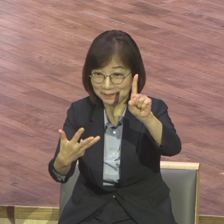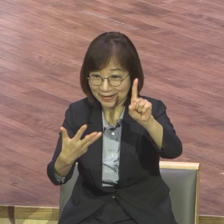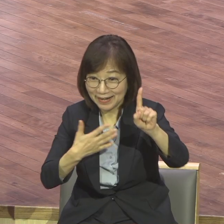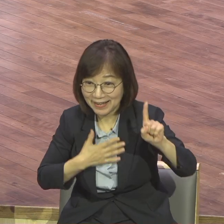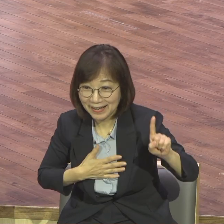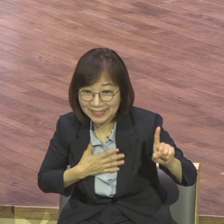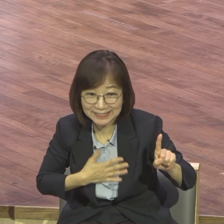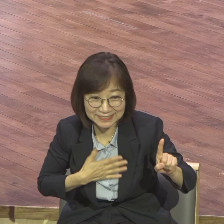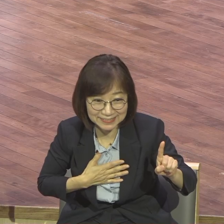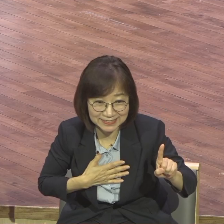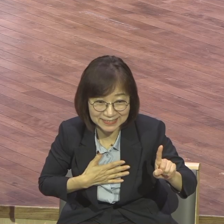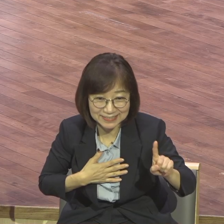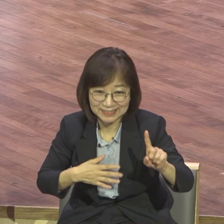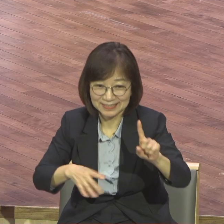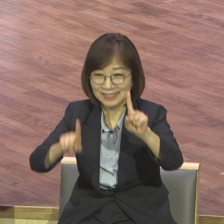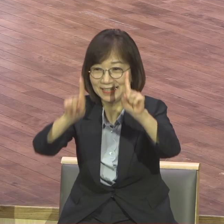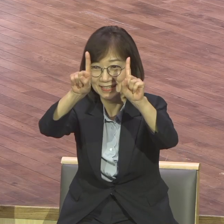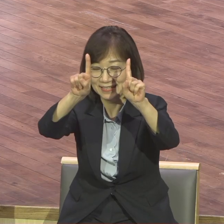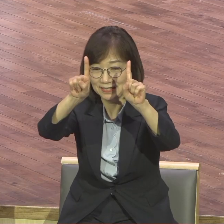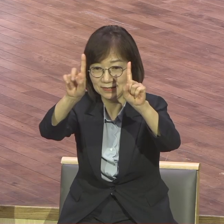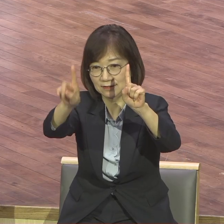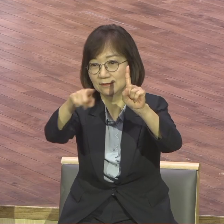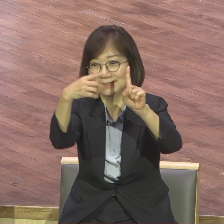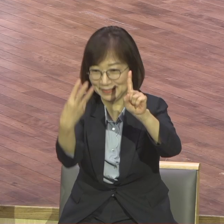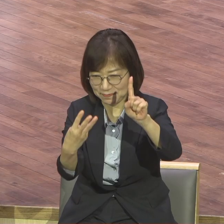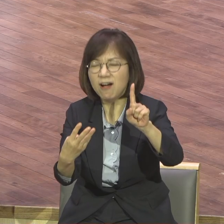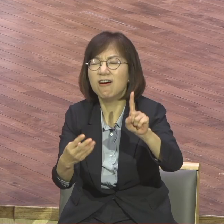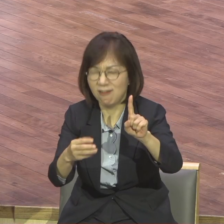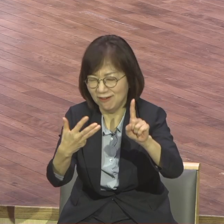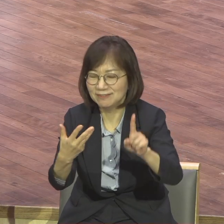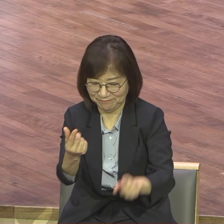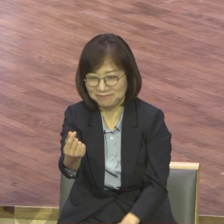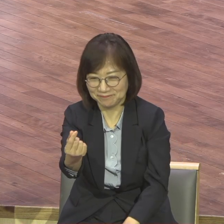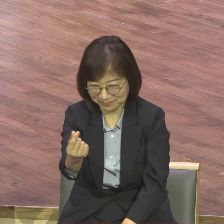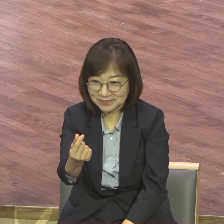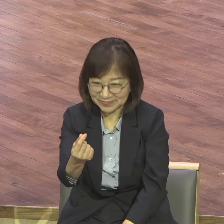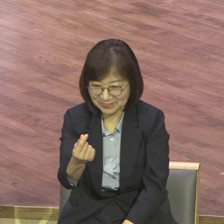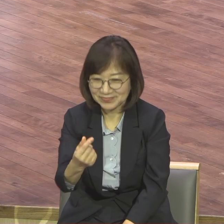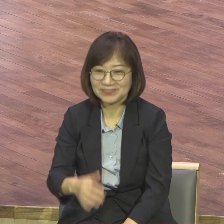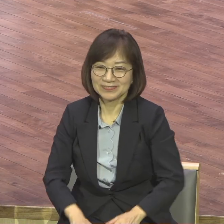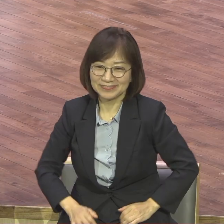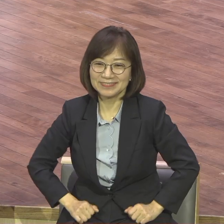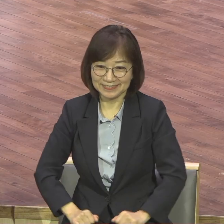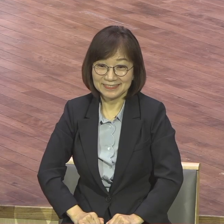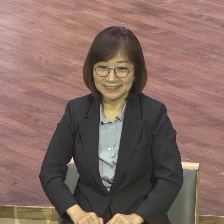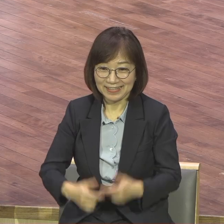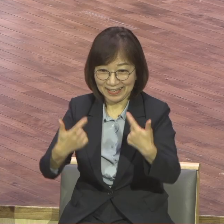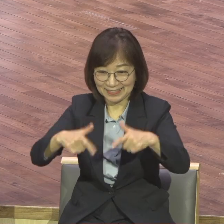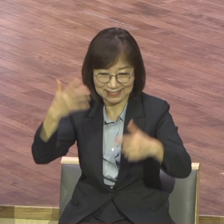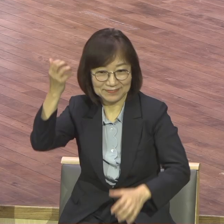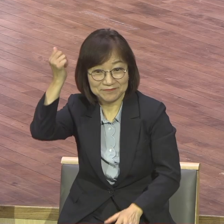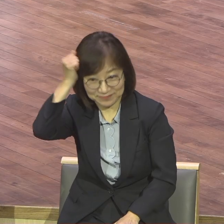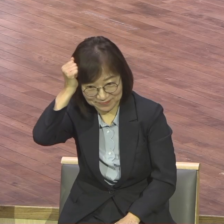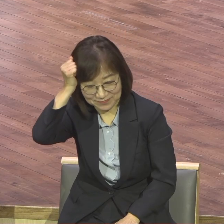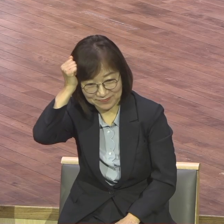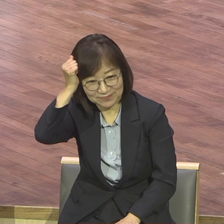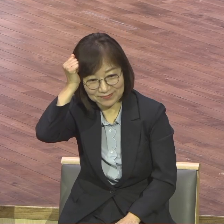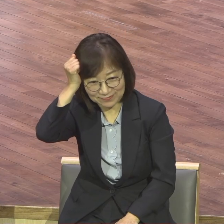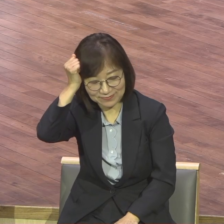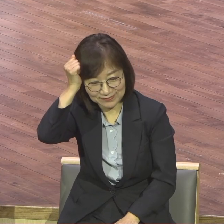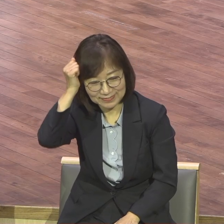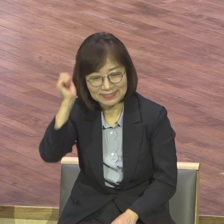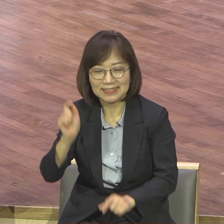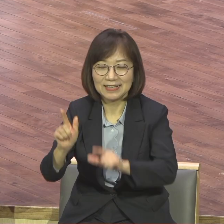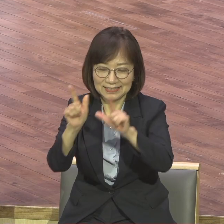가서. 138 확 잡아야 됩니다. 특별히 강단에서 선포되는 하나님의 말씀 중심으로 내 삶을 어떻게